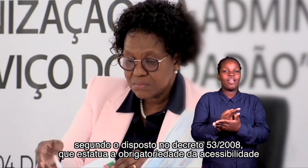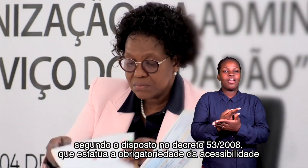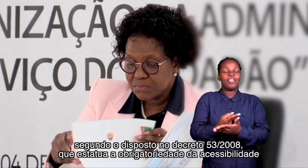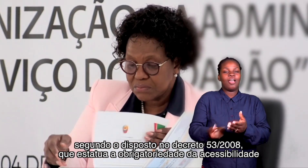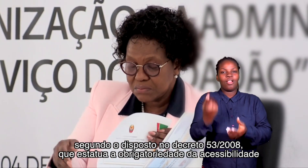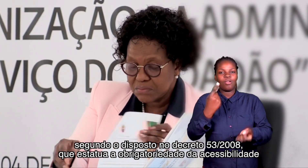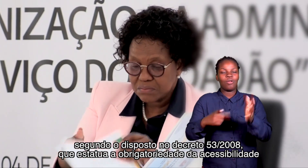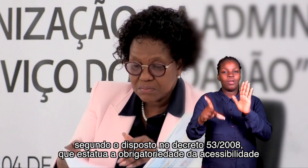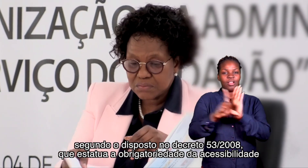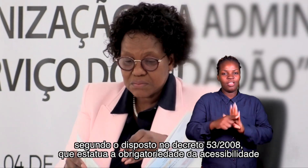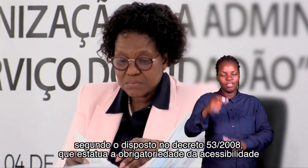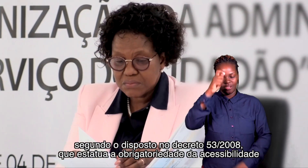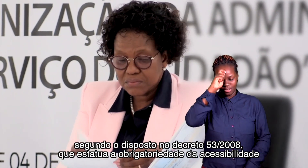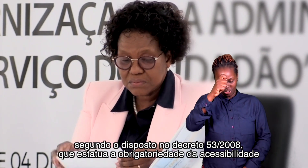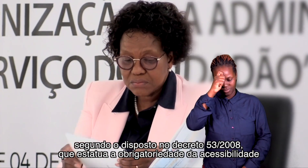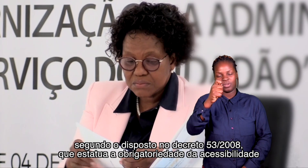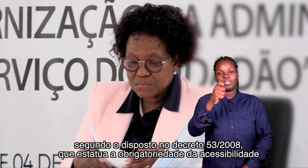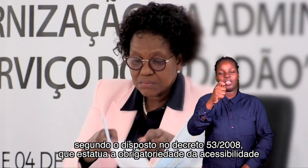o disposto no Decreto